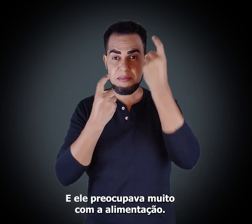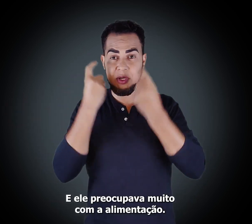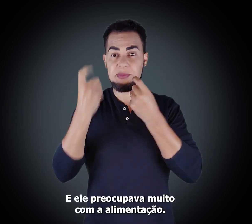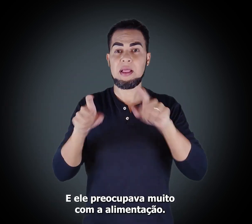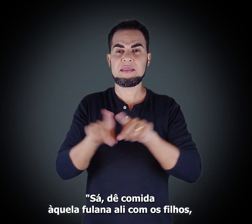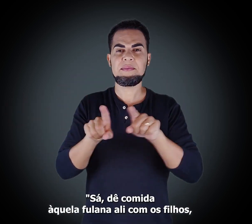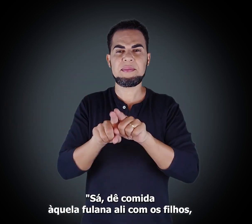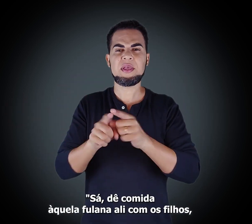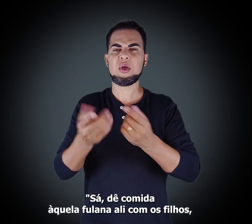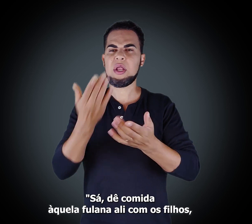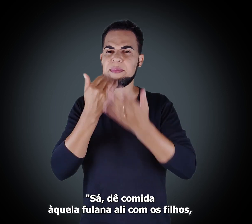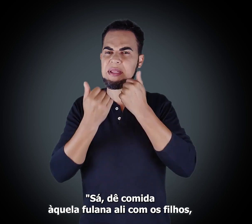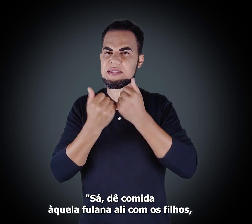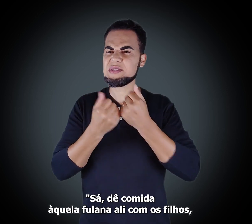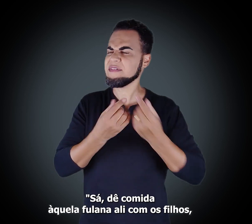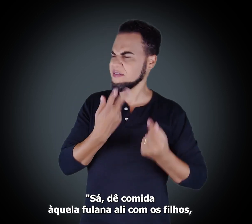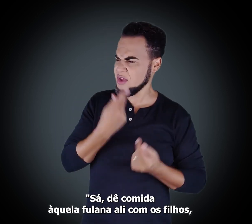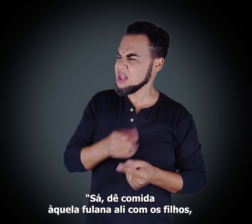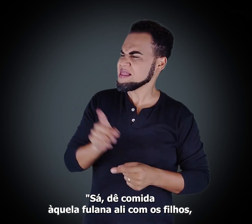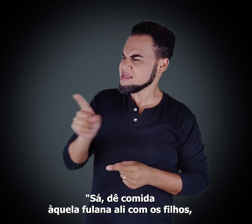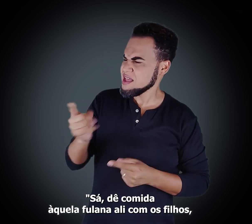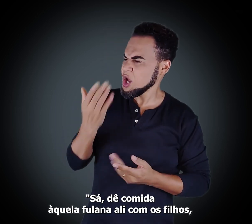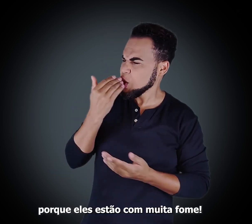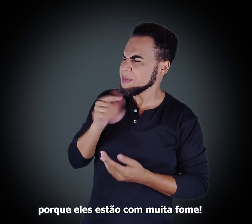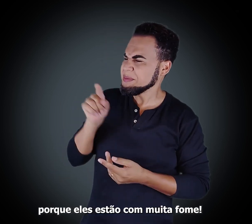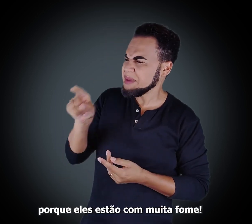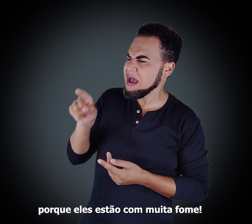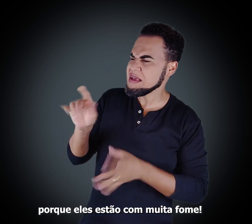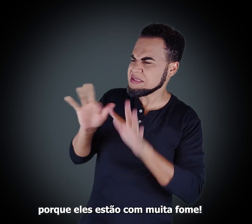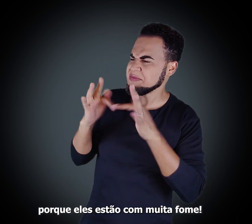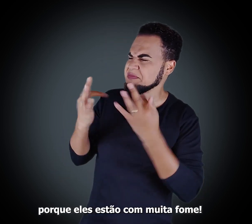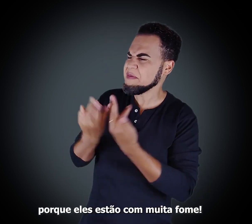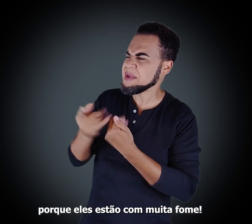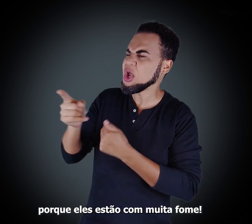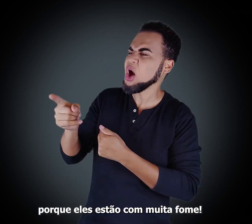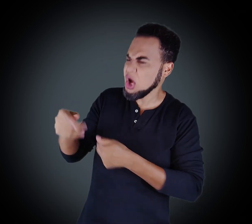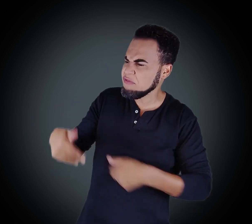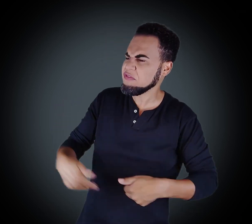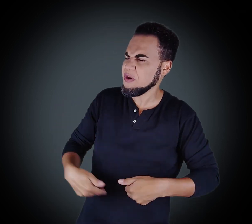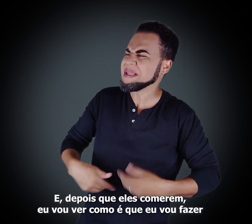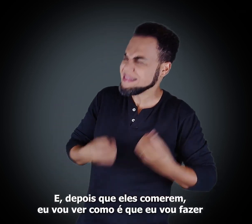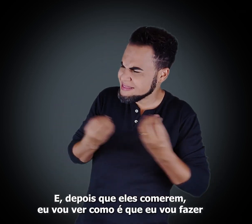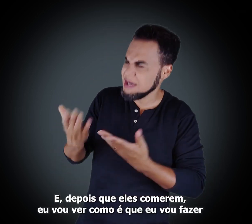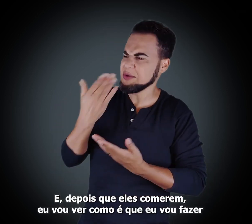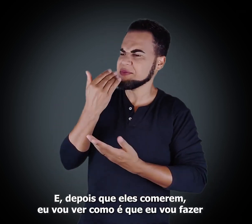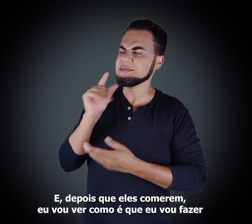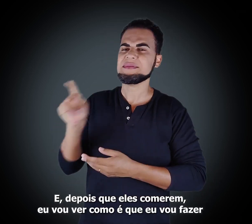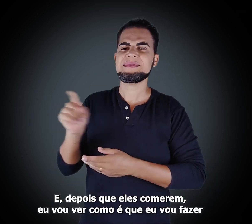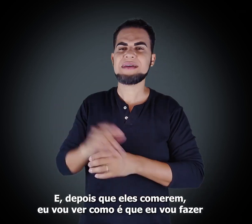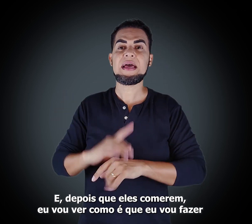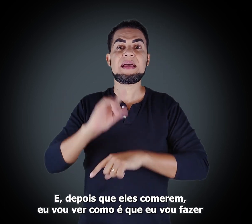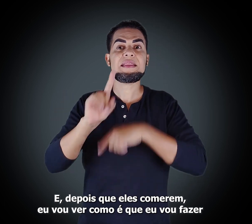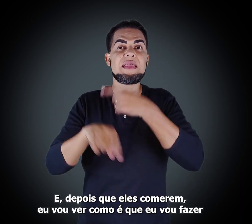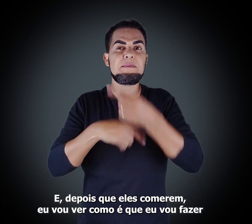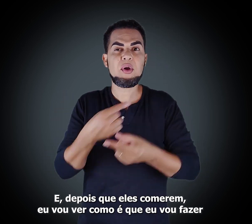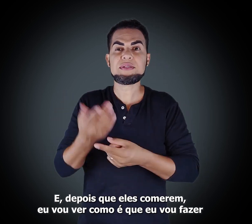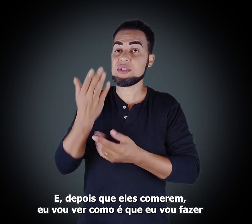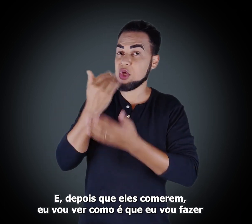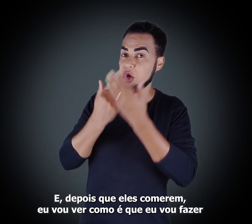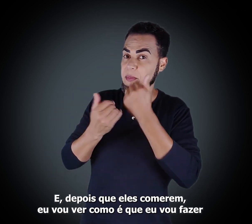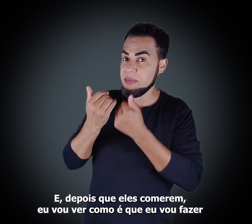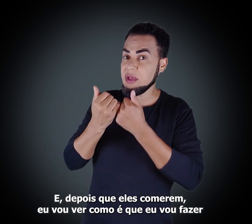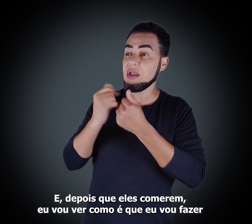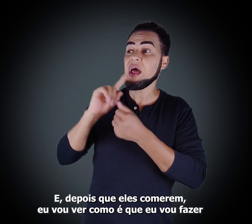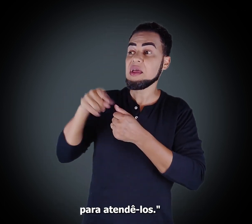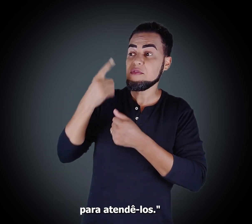com a alimentação. Dá comida àquela fulana ali para os filhos, que eles estão com muita fome. E depois que eles comerem, eu vou ver